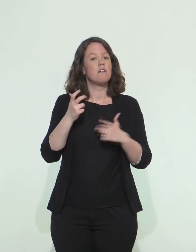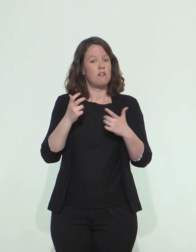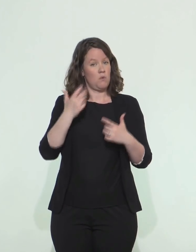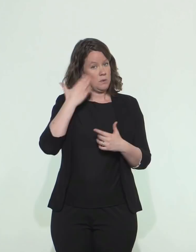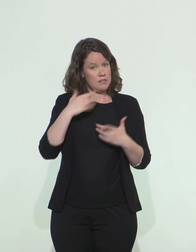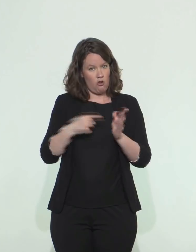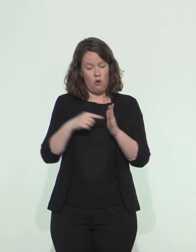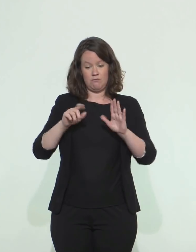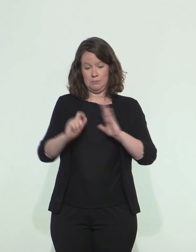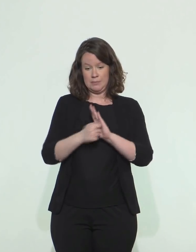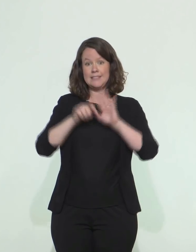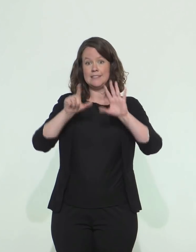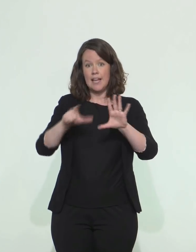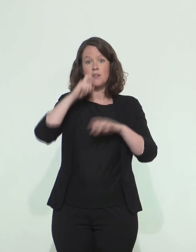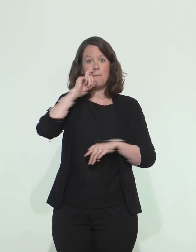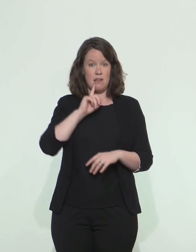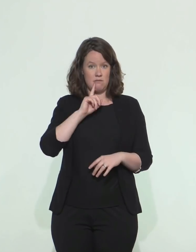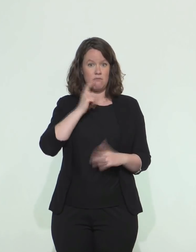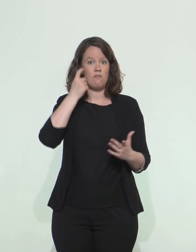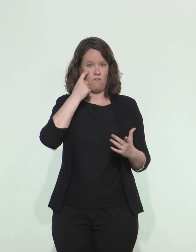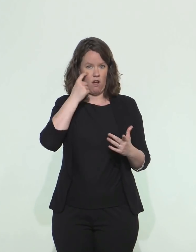finement la situation et on verra à ce moment-là quelle sera